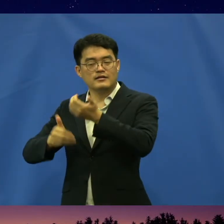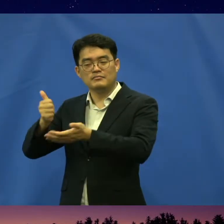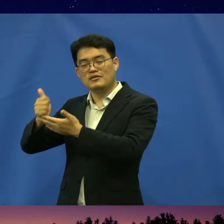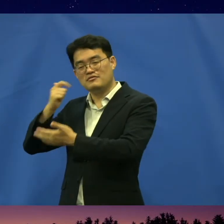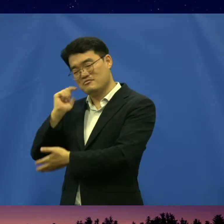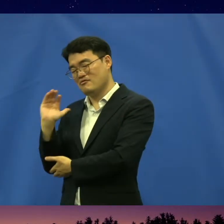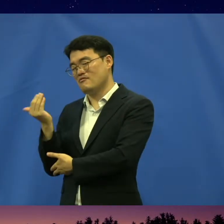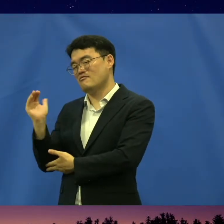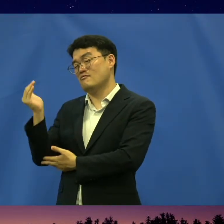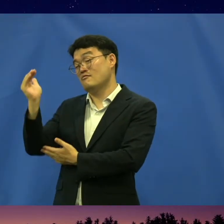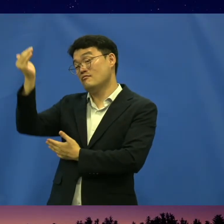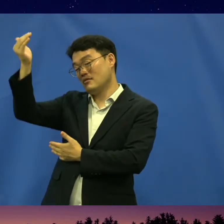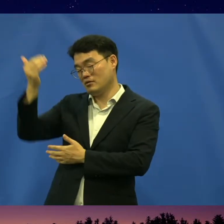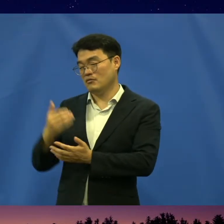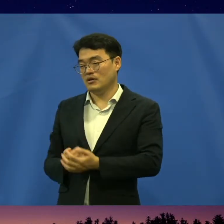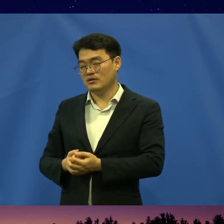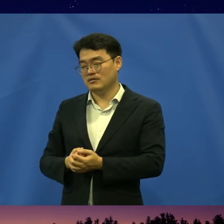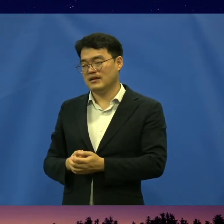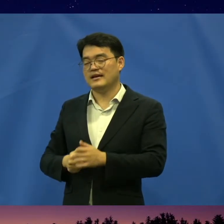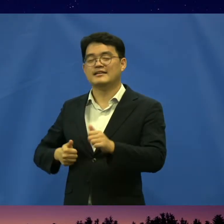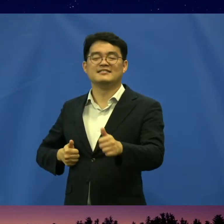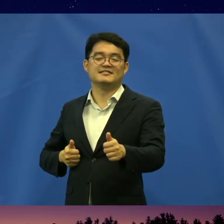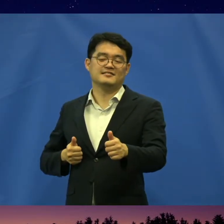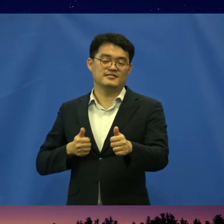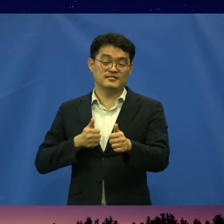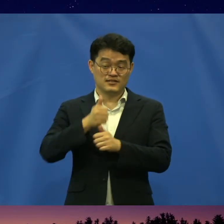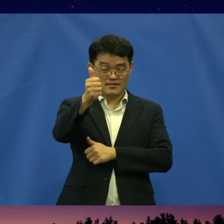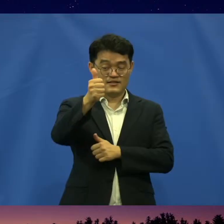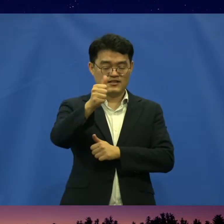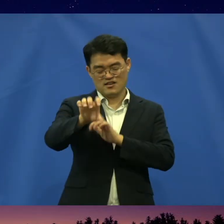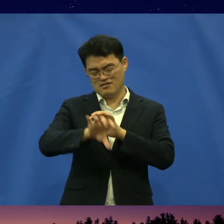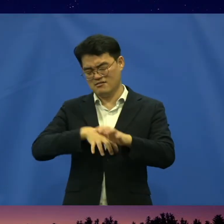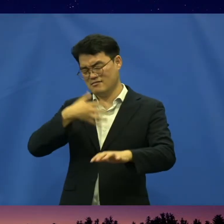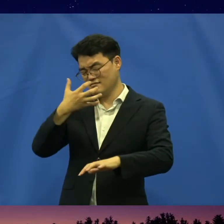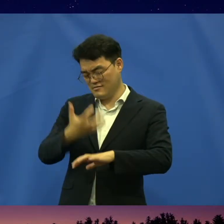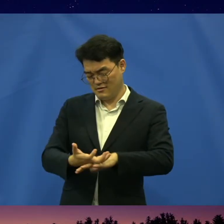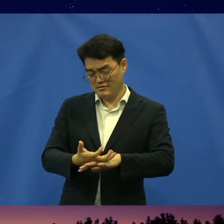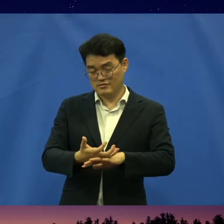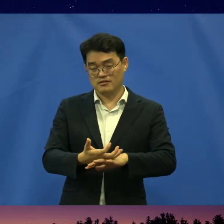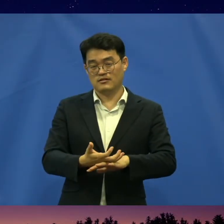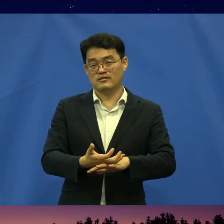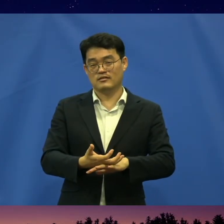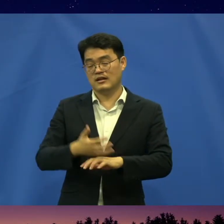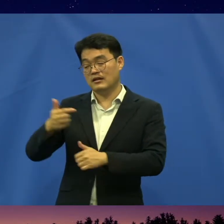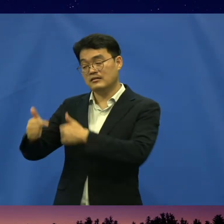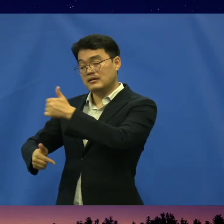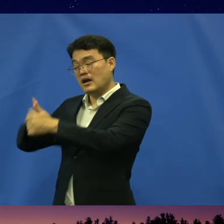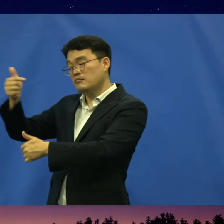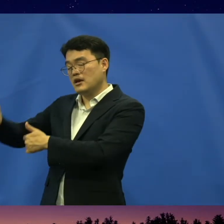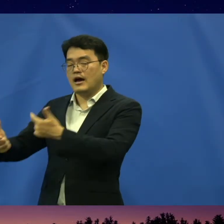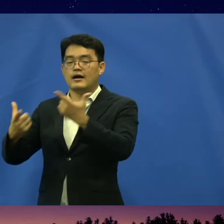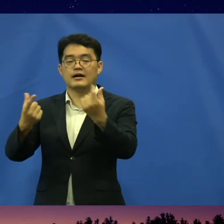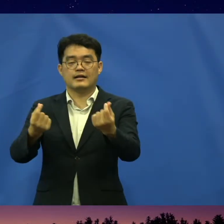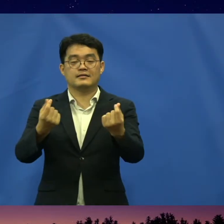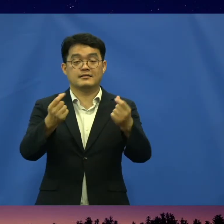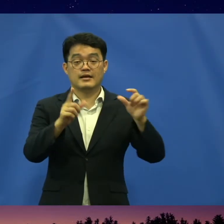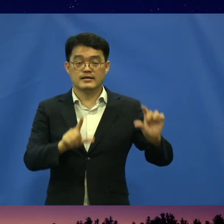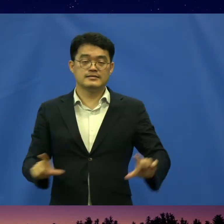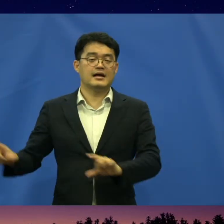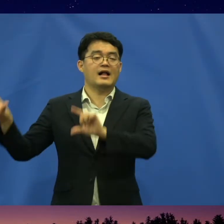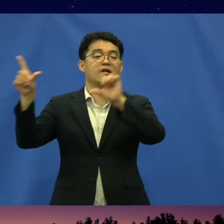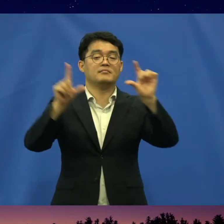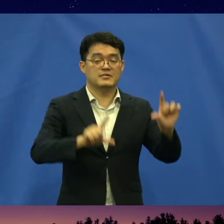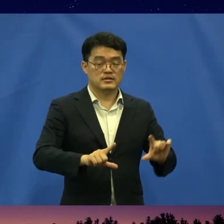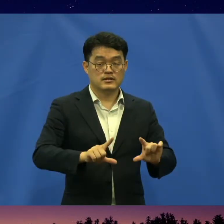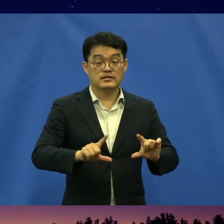적들에게 두려움을 주는 이 승리의 그 역전의 드라마를 선진 느헤미야 같은 삶을 여러분들의 삶